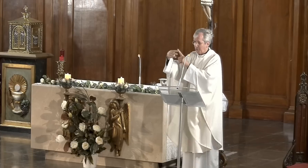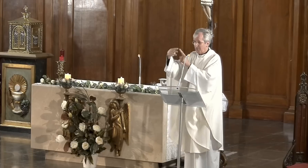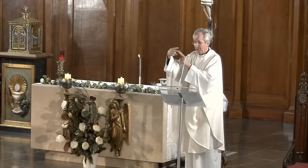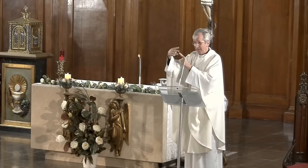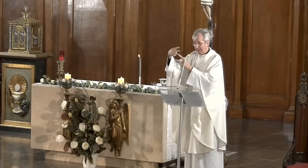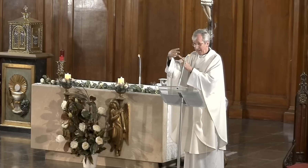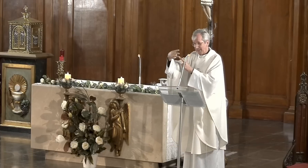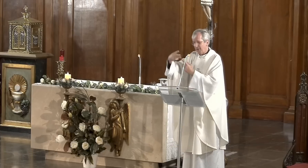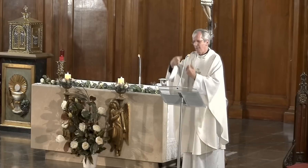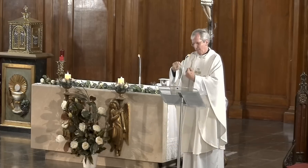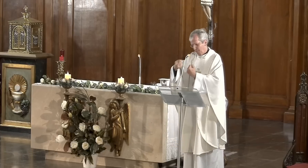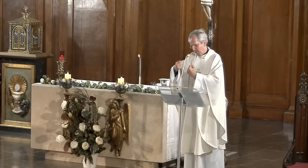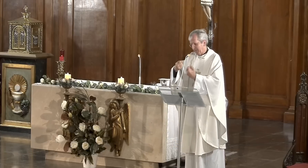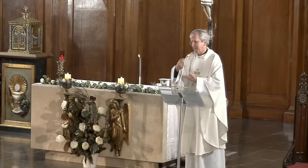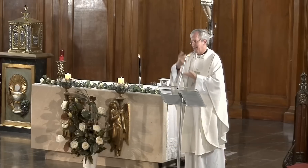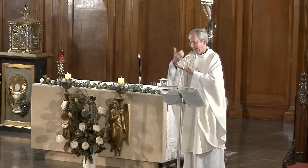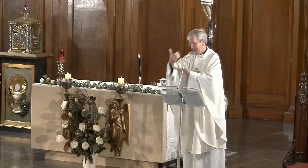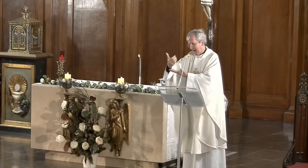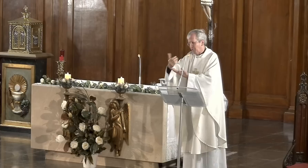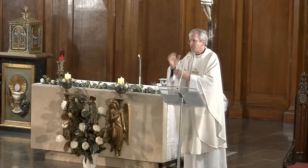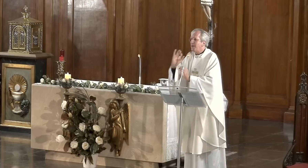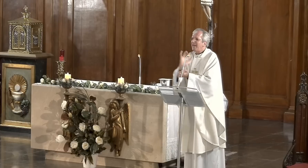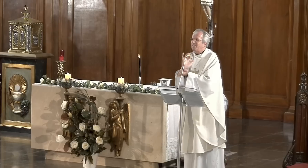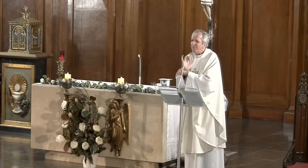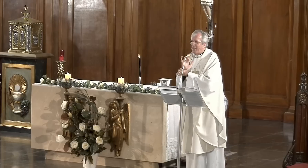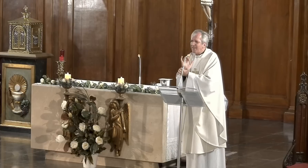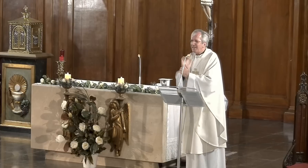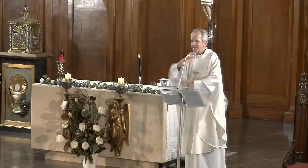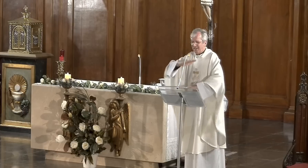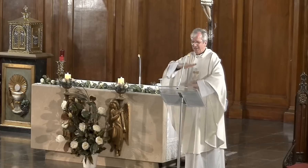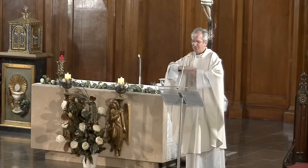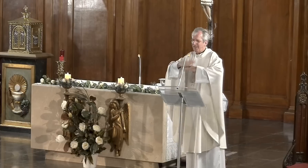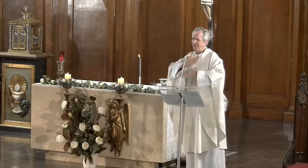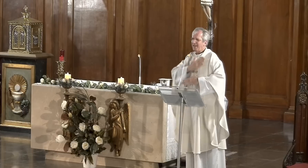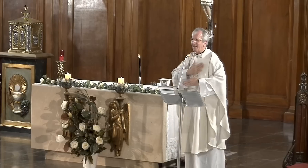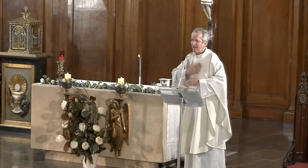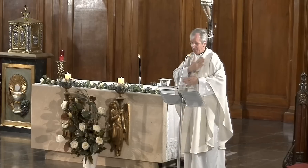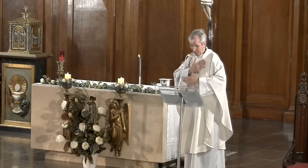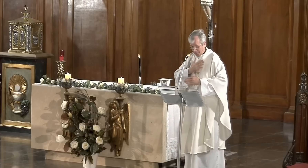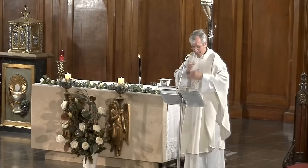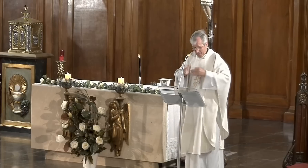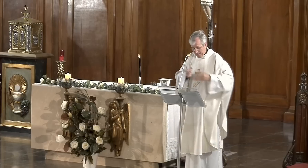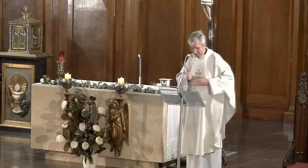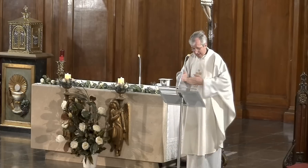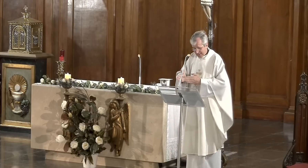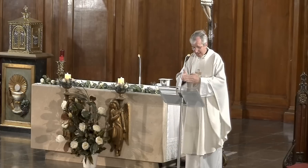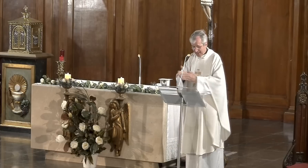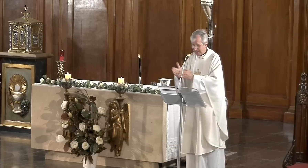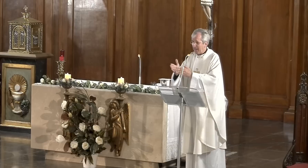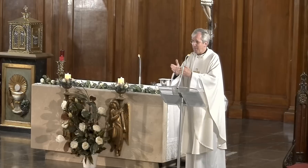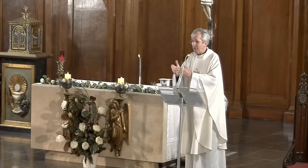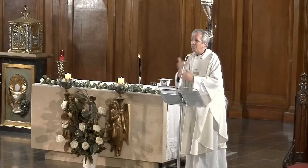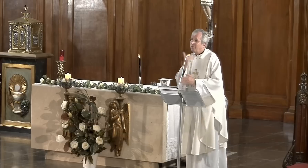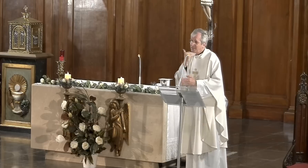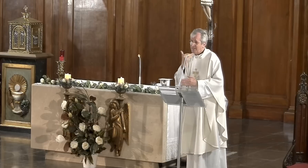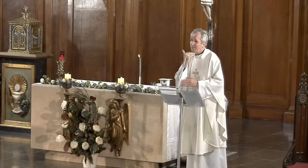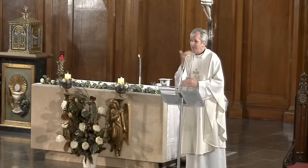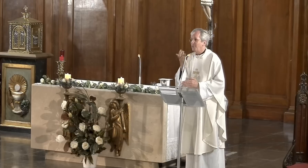tres fuerzas regalos esperanzas que nos tienen que llenar de gozo para seguir ese camino Sabiendo